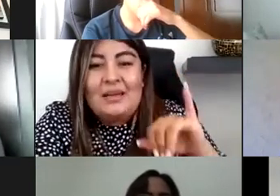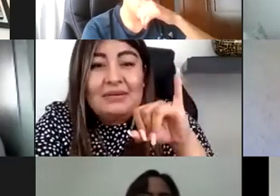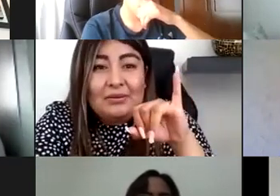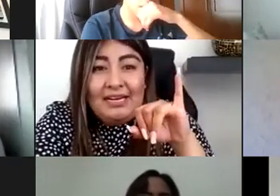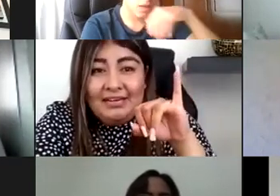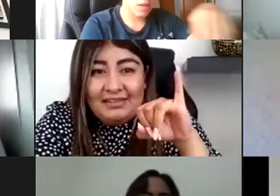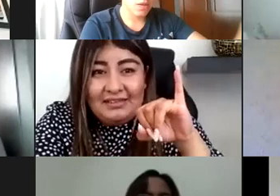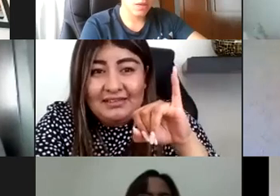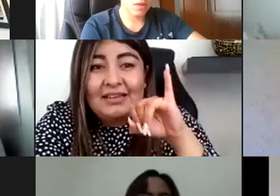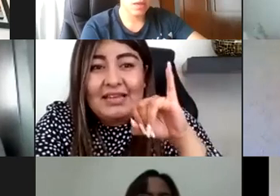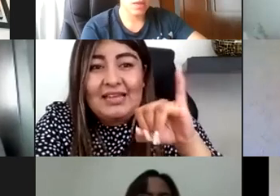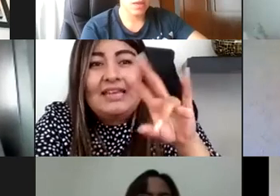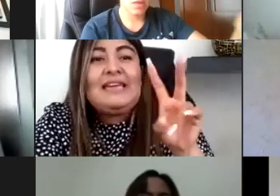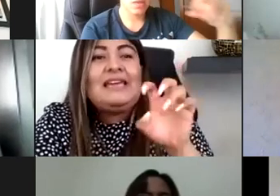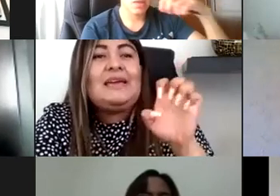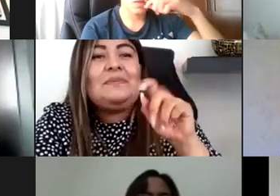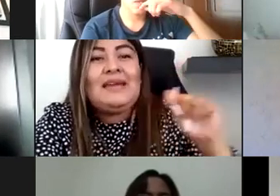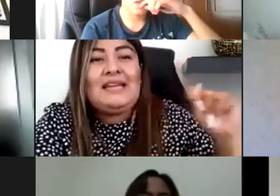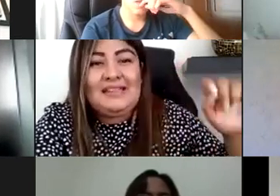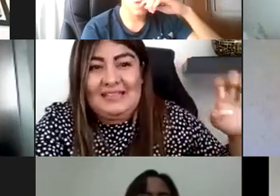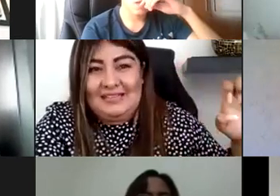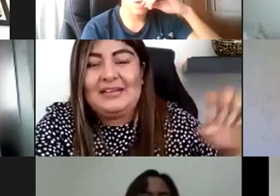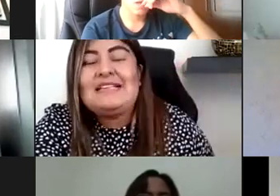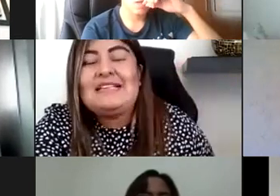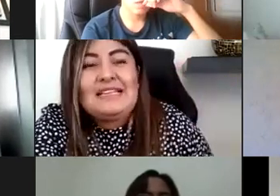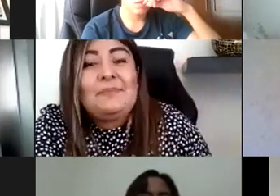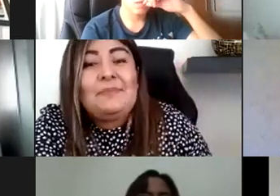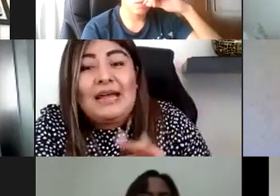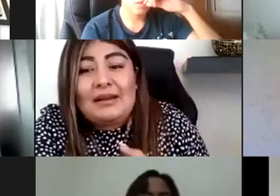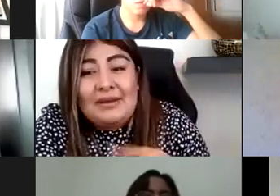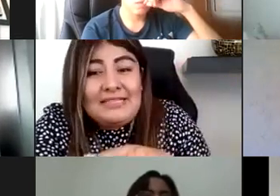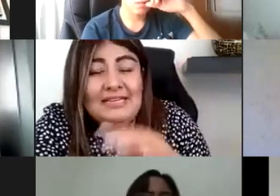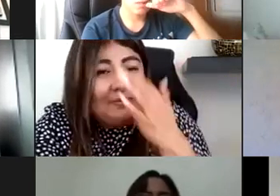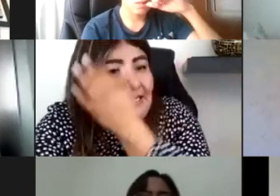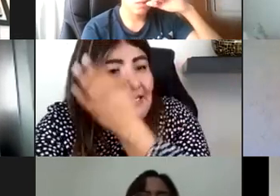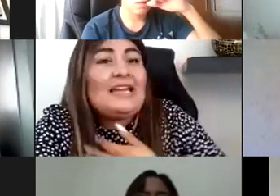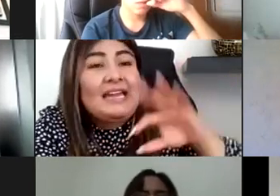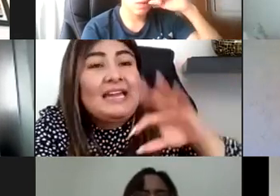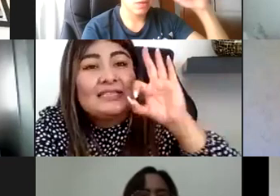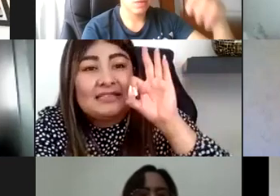escríbanlo, ¿vale? Y vete. Siguiente palabra, me la escriben. ¿Qué es?